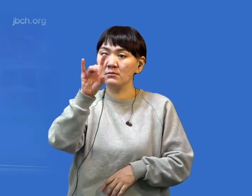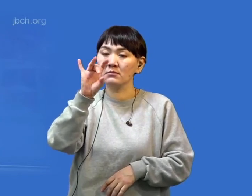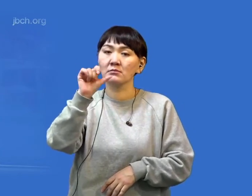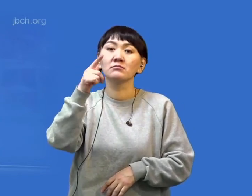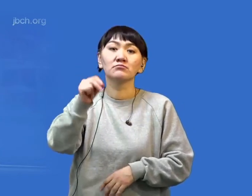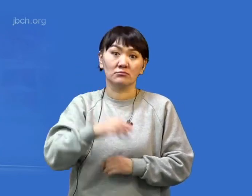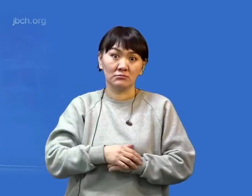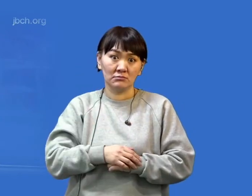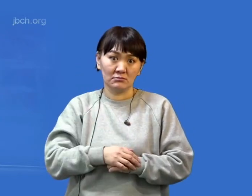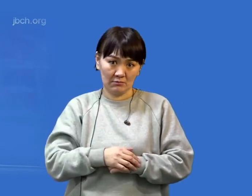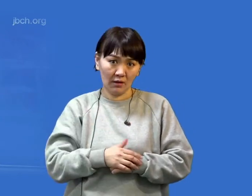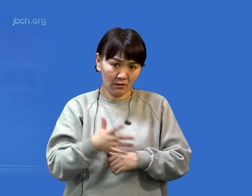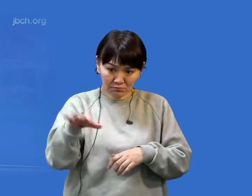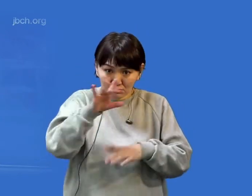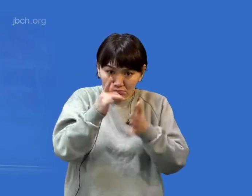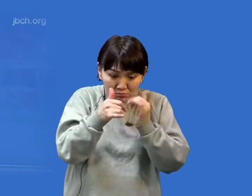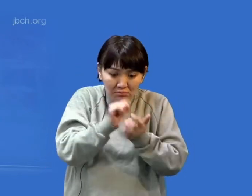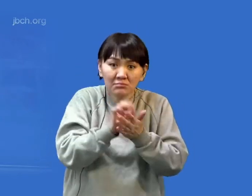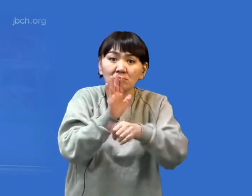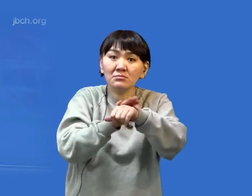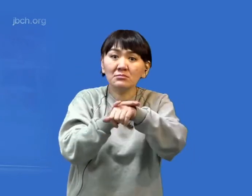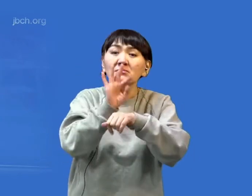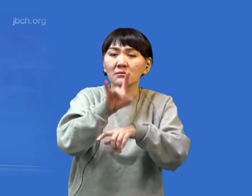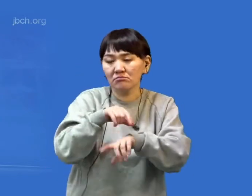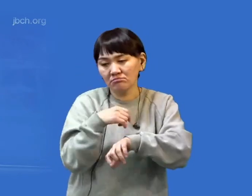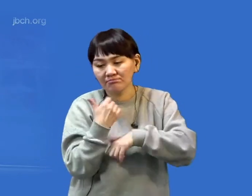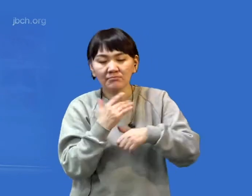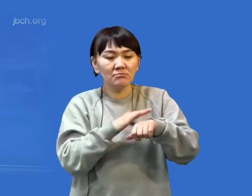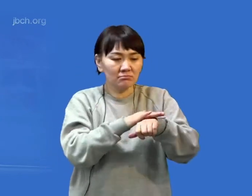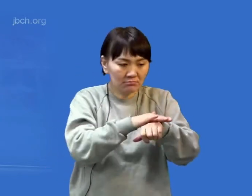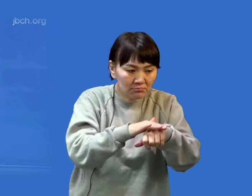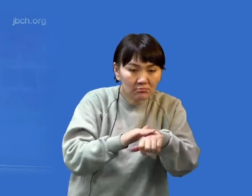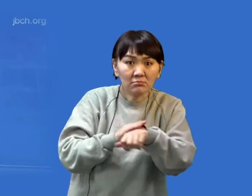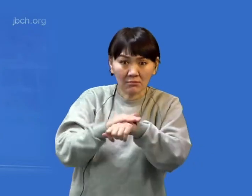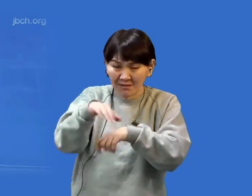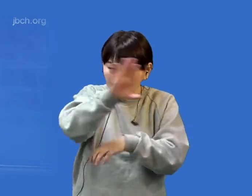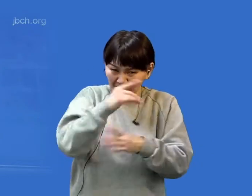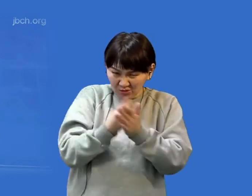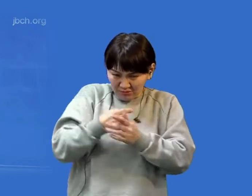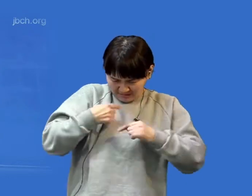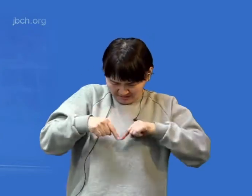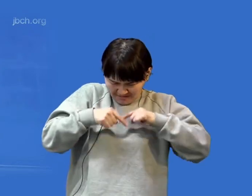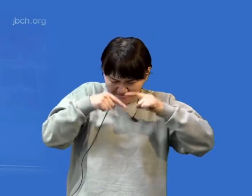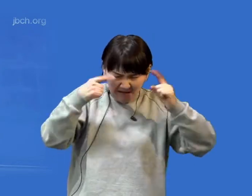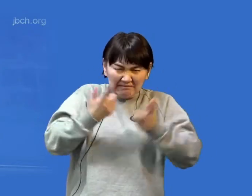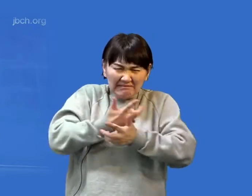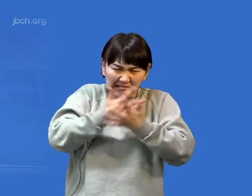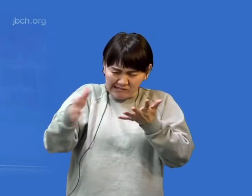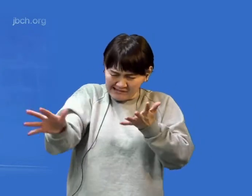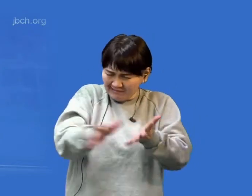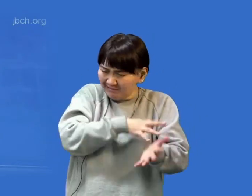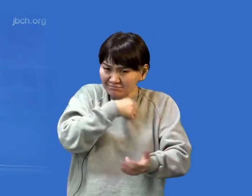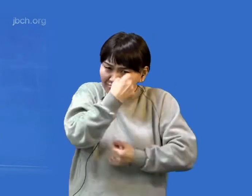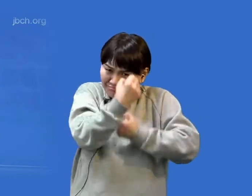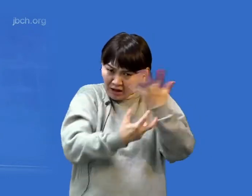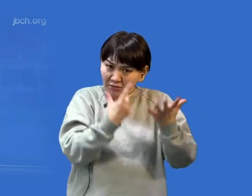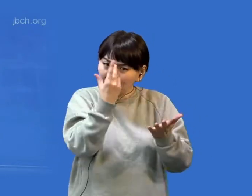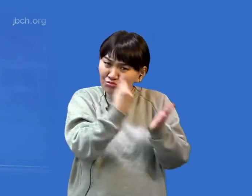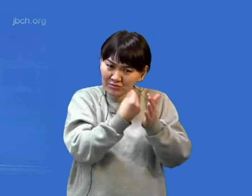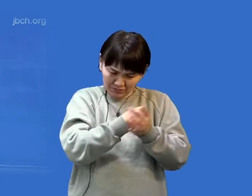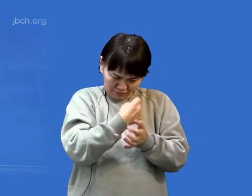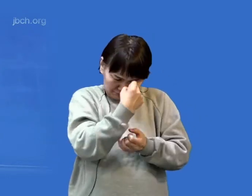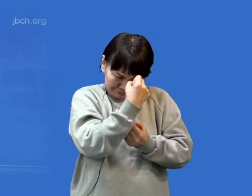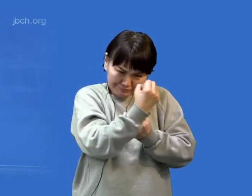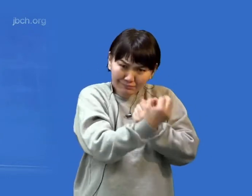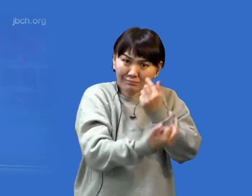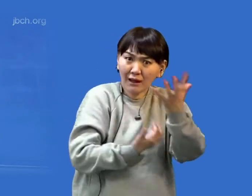Би үнийг энэ чинь уучлах хэрэгтэй биз дээ. Эзэн бидний гим нүг там руу явах гим нүглийг уучлсан юм чинь гэж. Уучлах хэрэгтэй биз дээ. Энэ чинь эвлэрэггүй